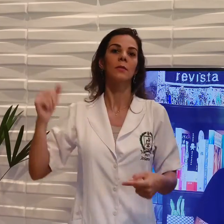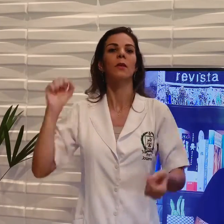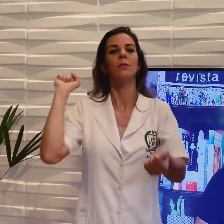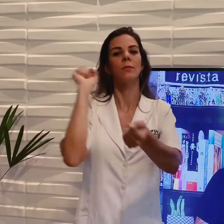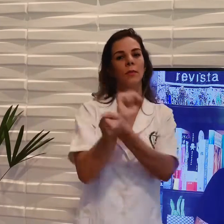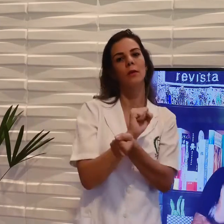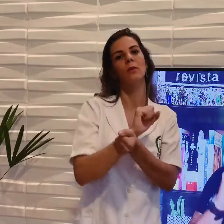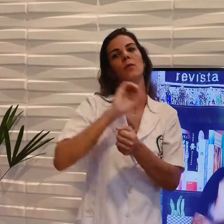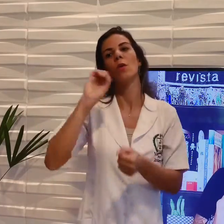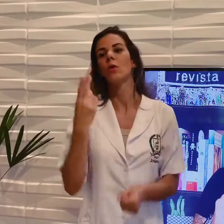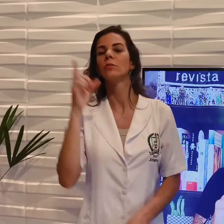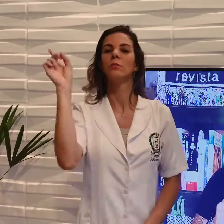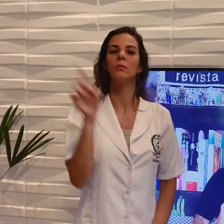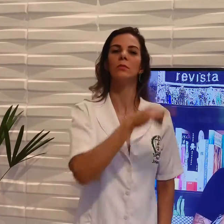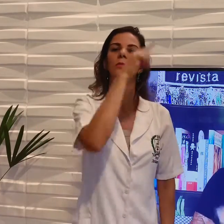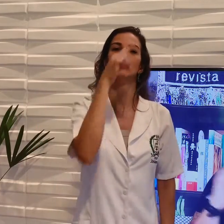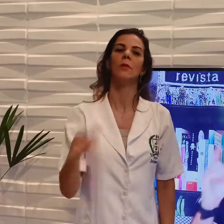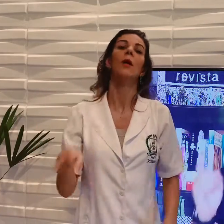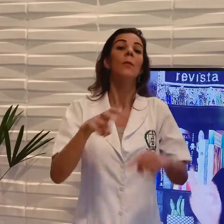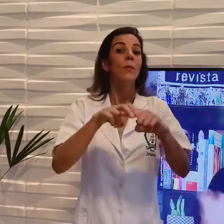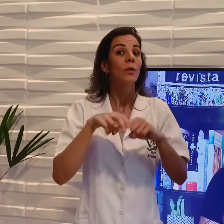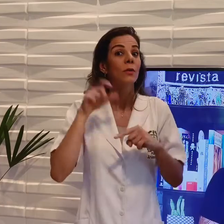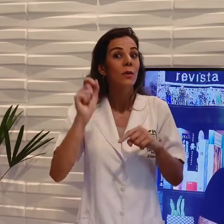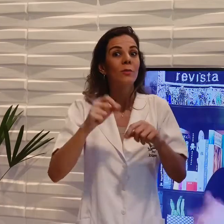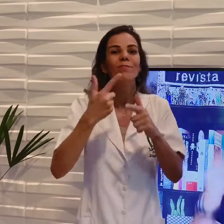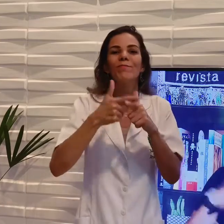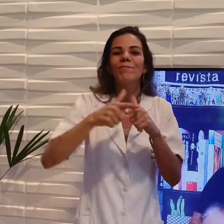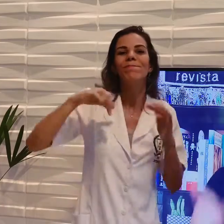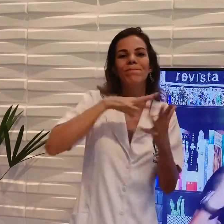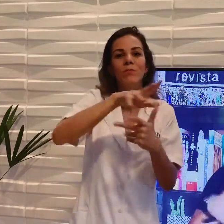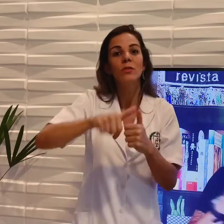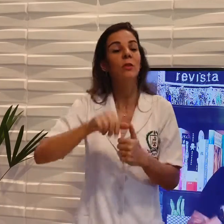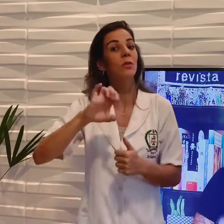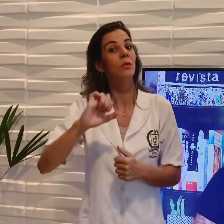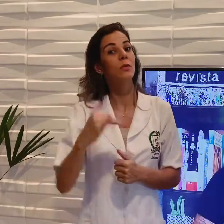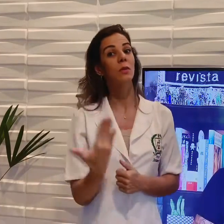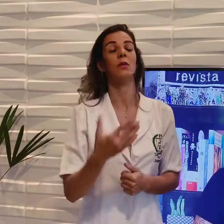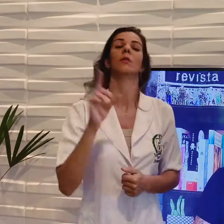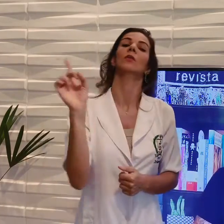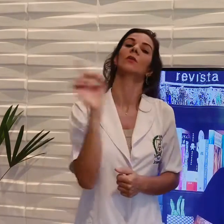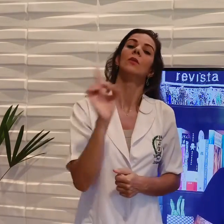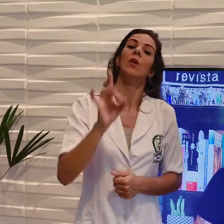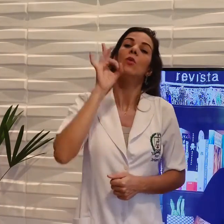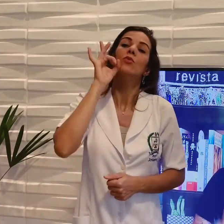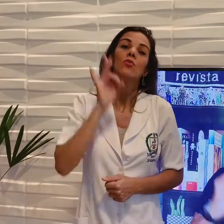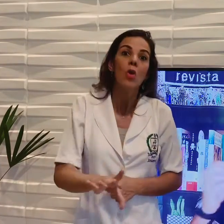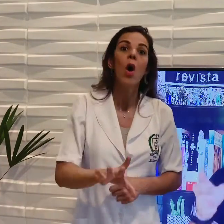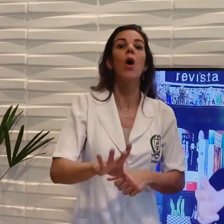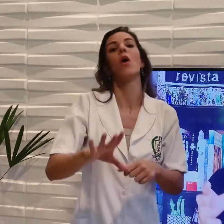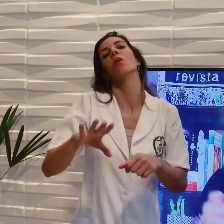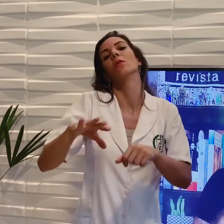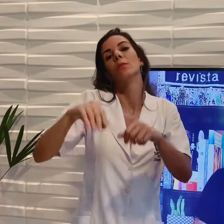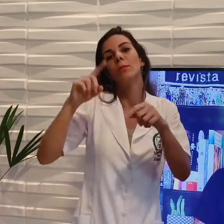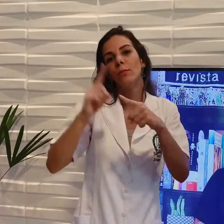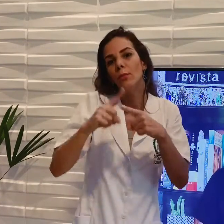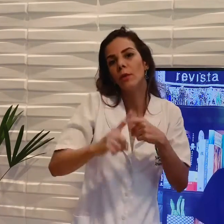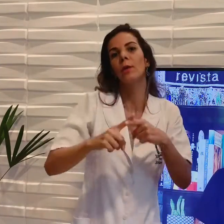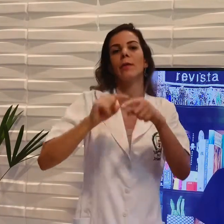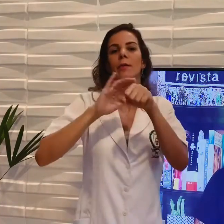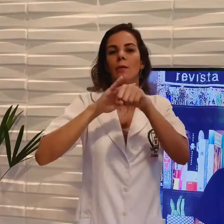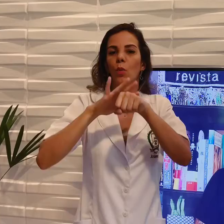ou cancelados por conta de problemas mundiais. E aí não necessariamente doenças ou epidemias